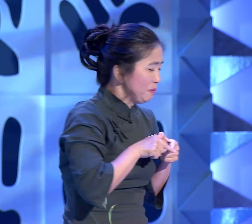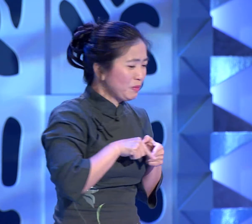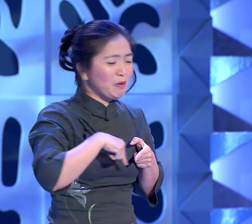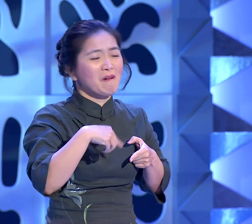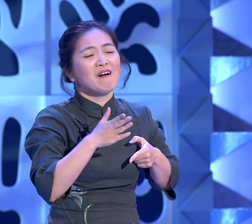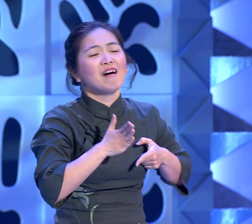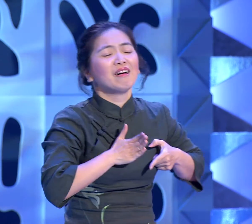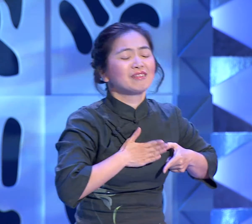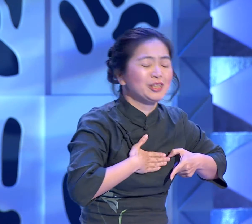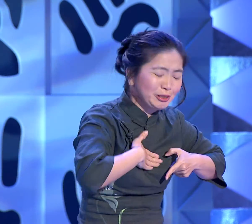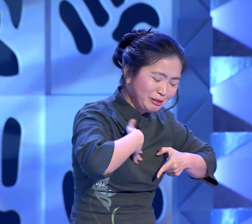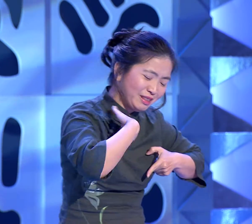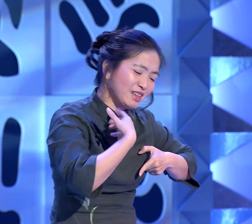肝着疼。